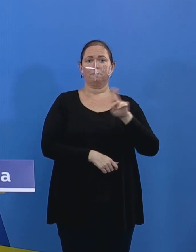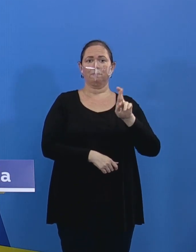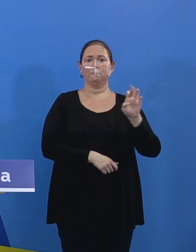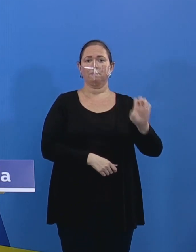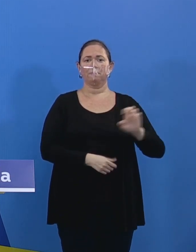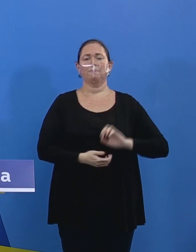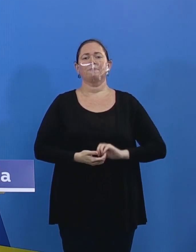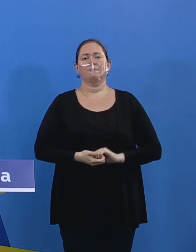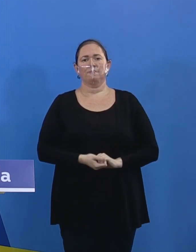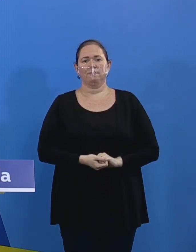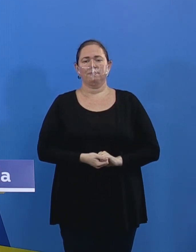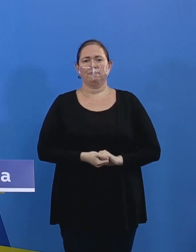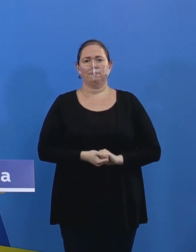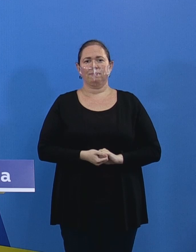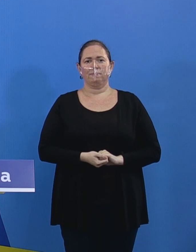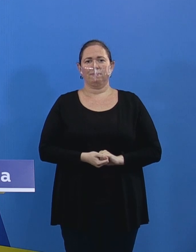Lucena.